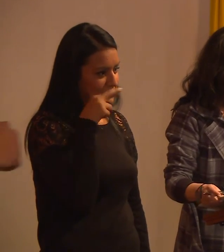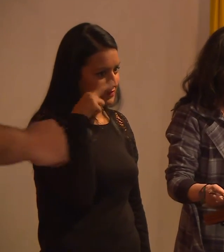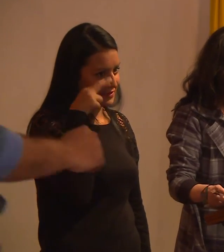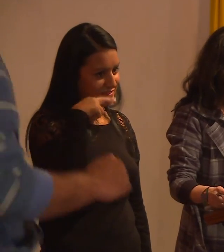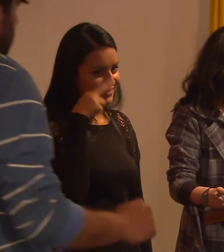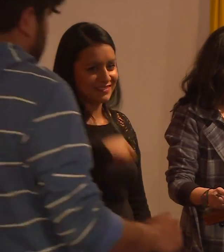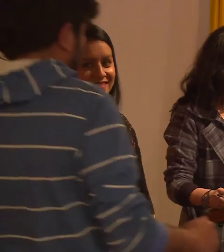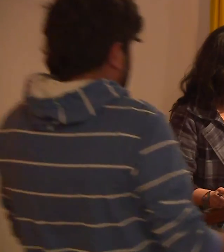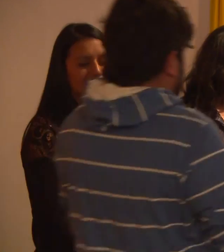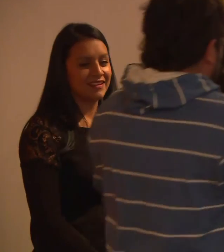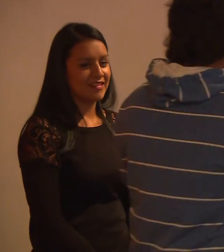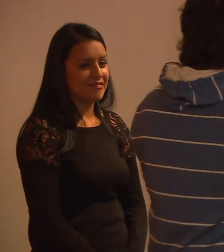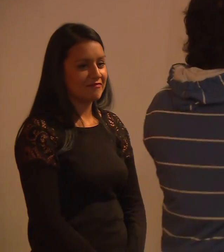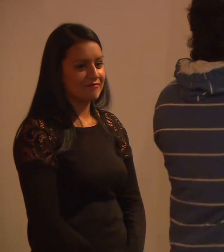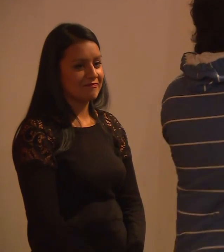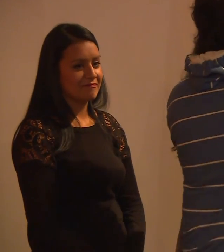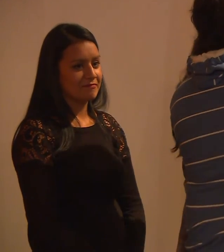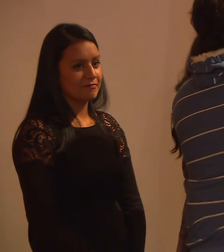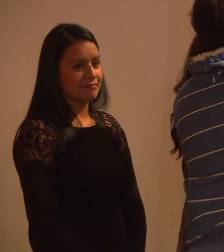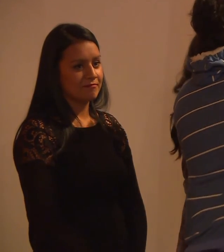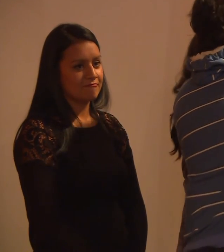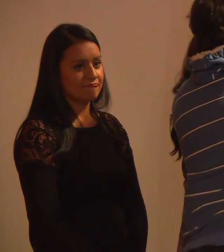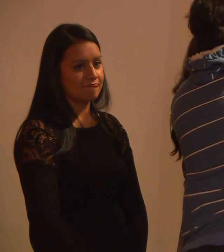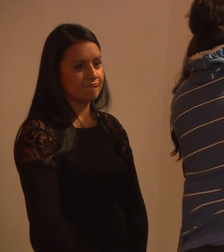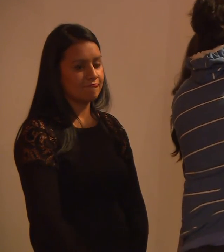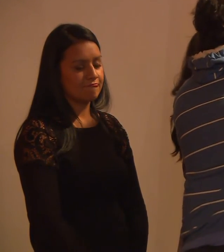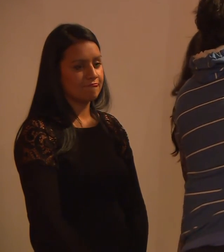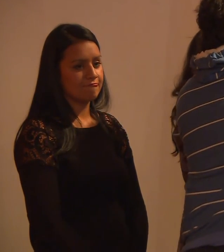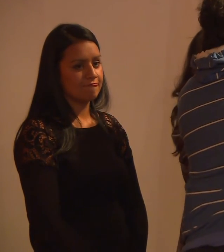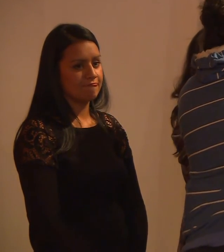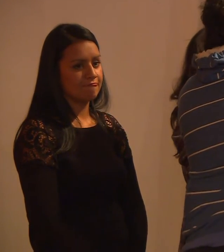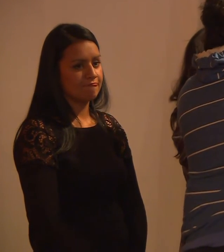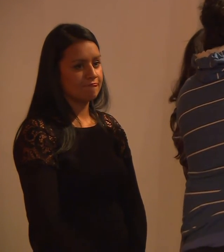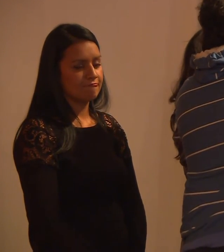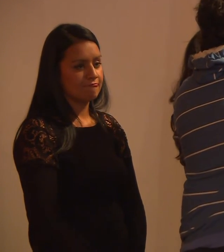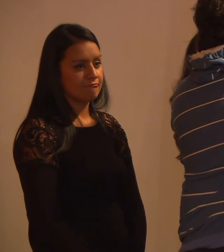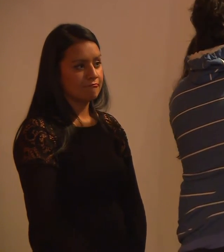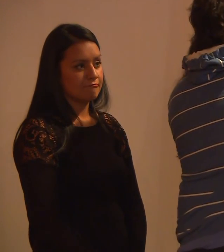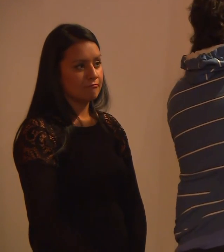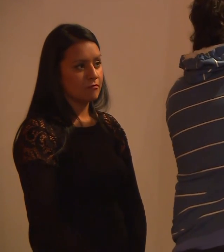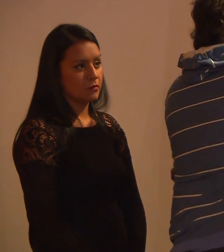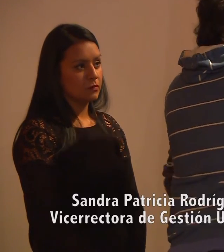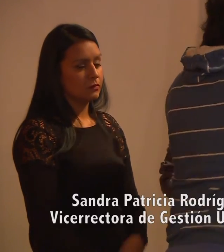Un punto tiene que ver con el déficit de la universidad y lo que implica para nosotros